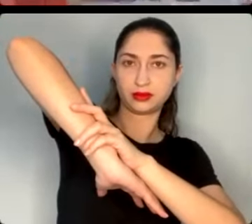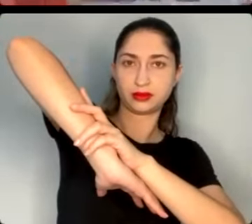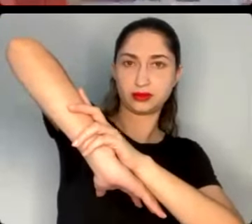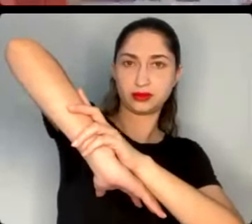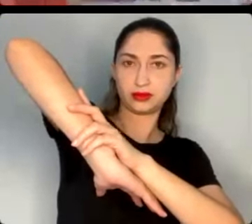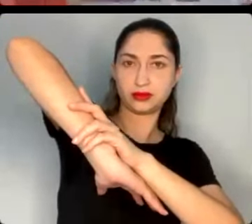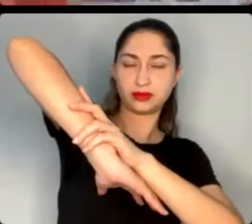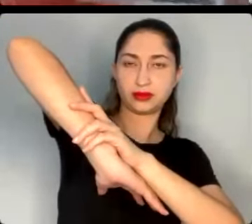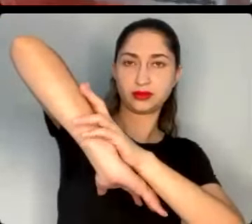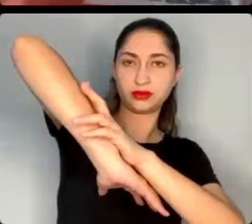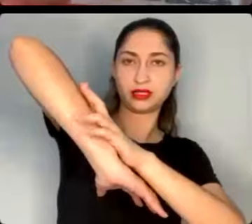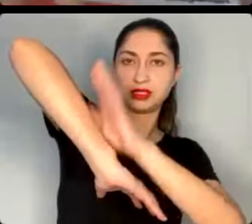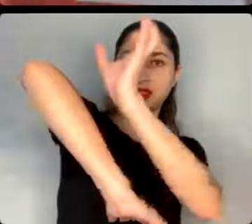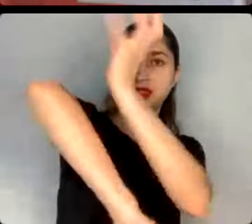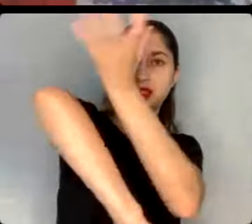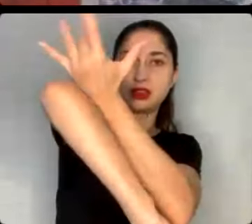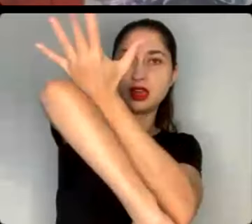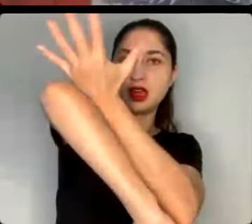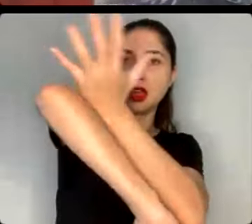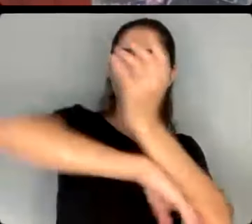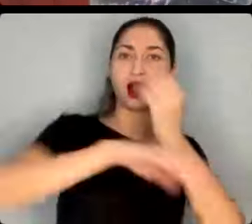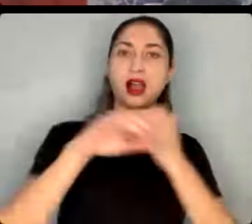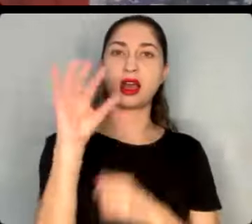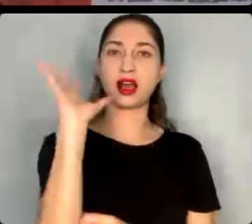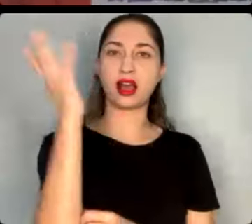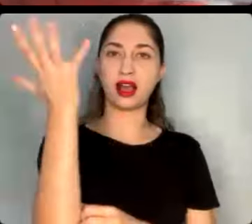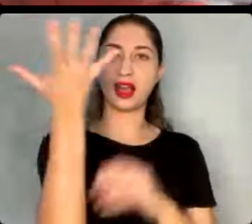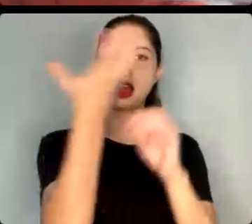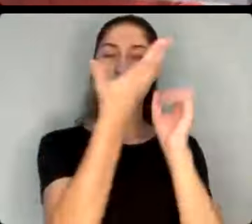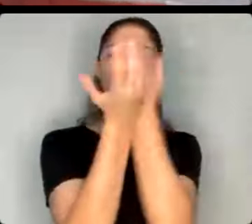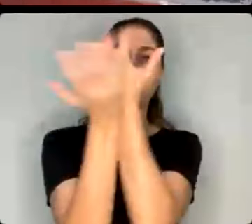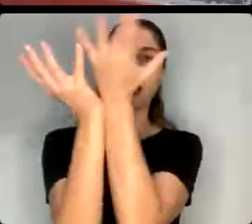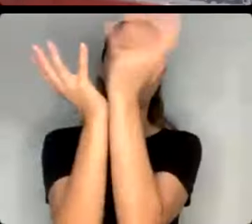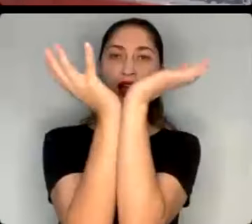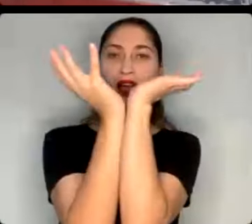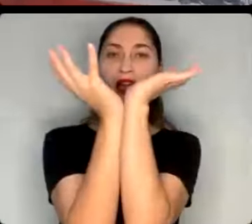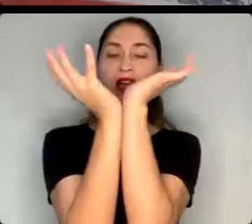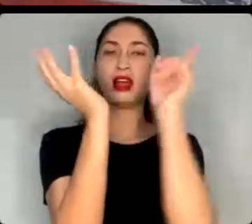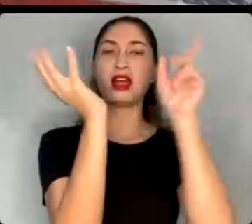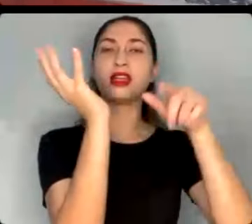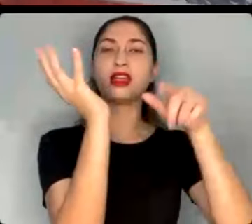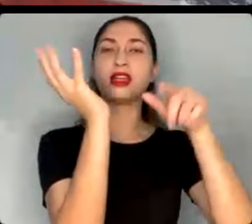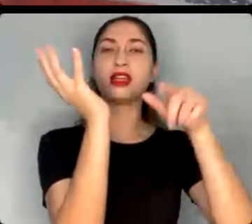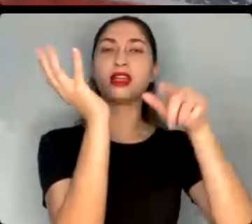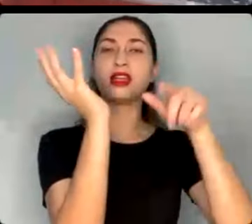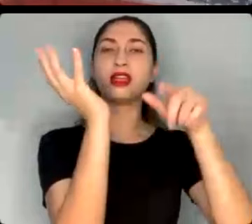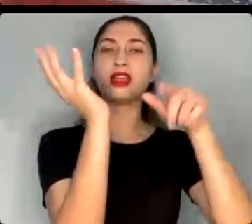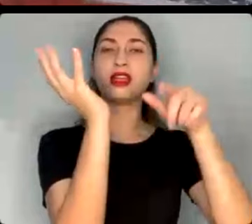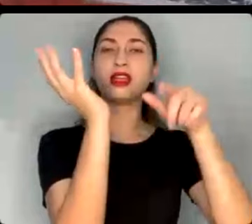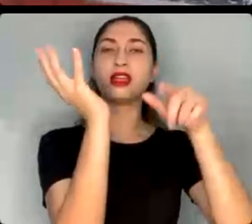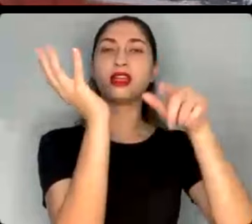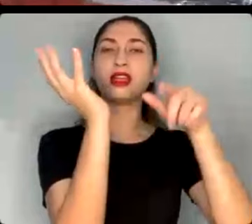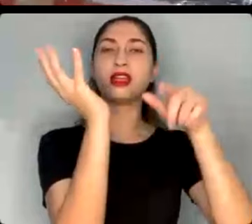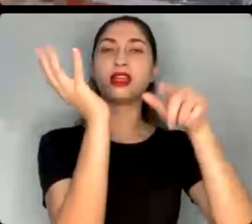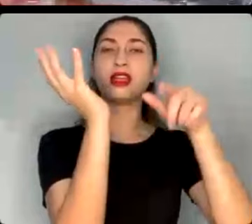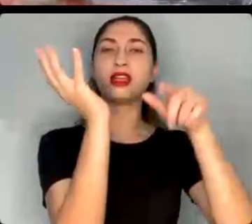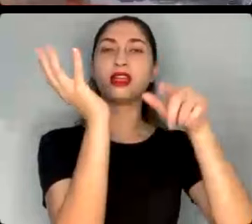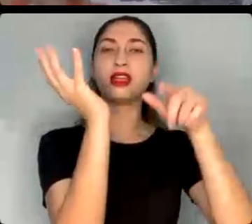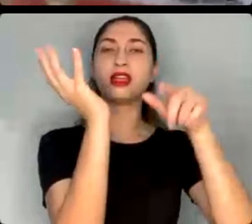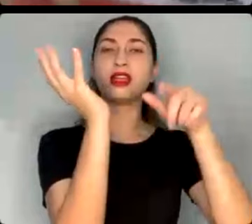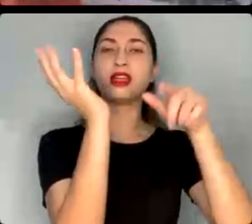dedinhos seria o galho das árvores. Então, o que a gente vê, né, nessa didática aqui em relação